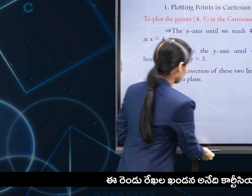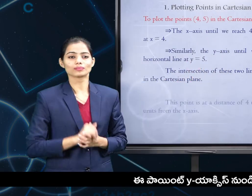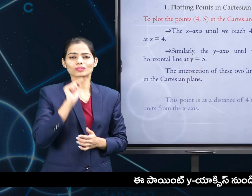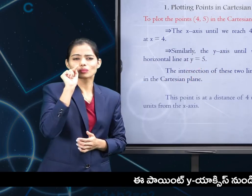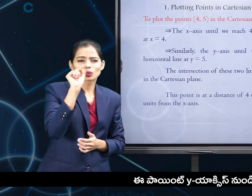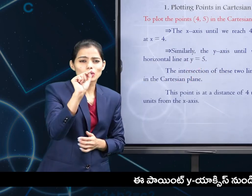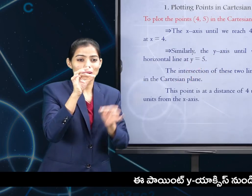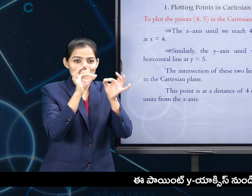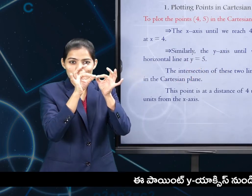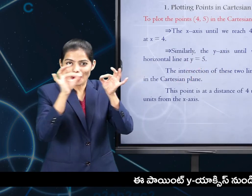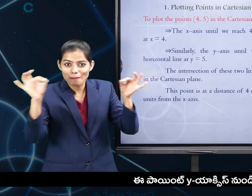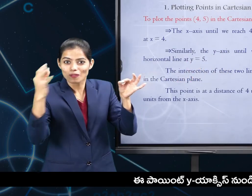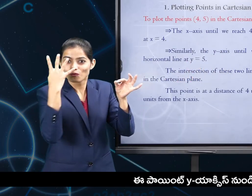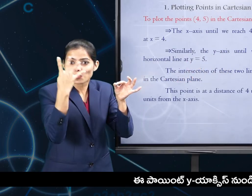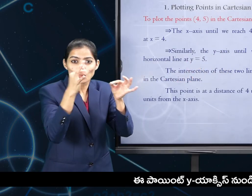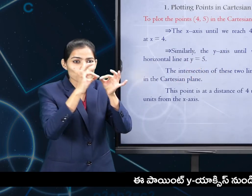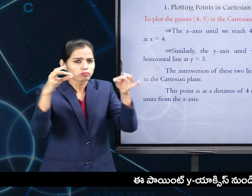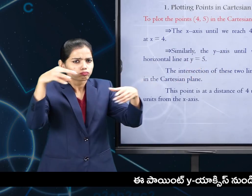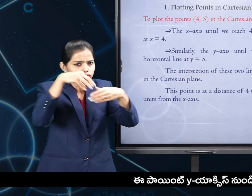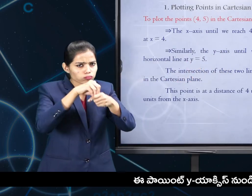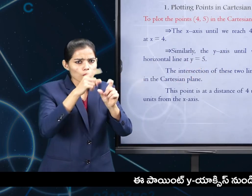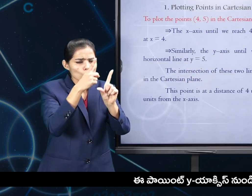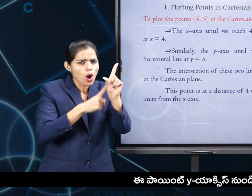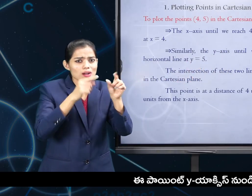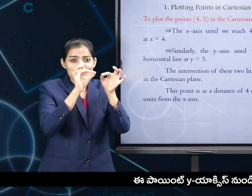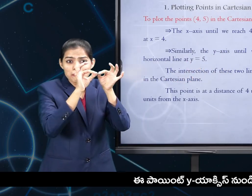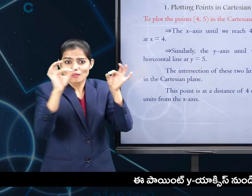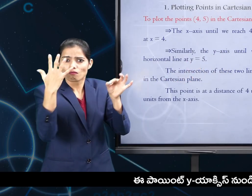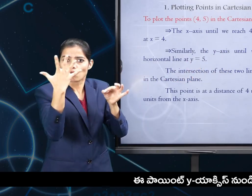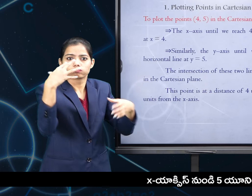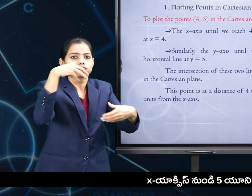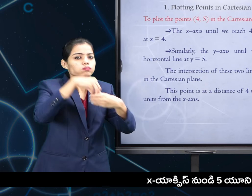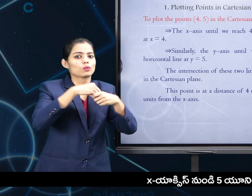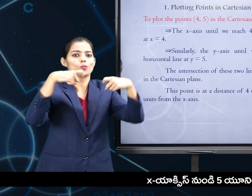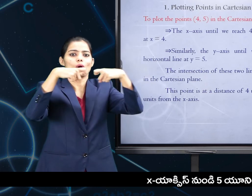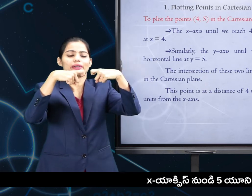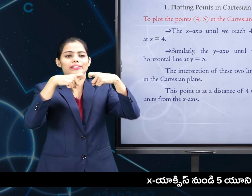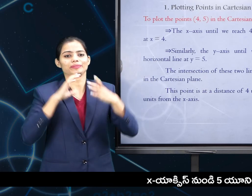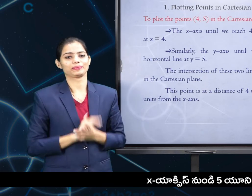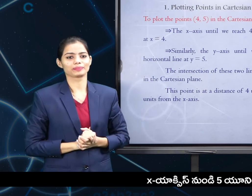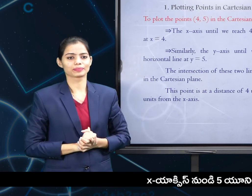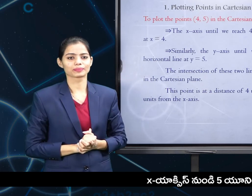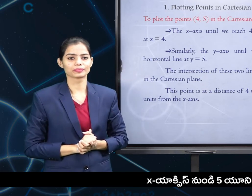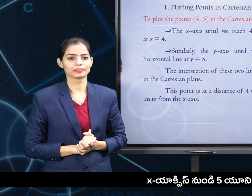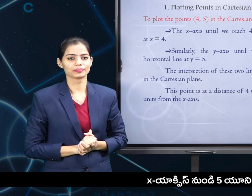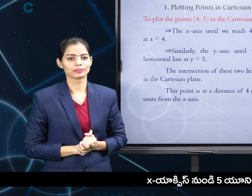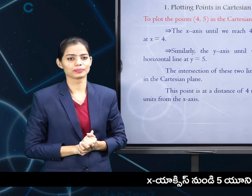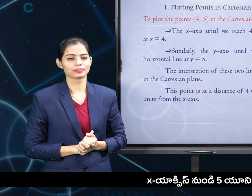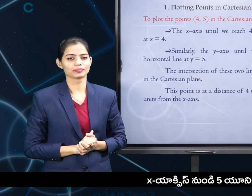ఈ పాయింట్ y యాక్సిస్ నుండి 4 యూనిట్లు మరియు x యాక్సిస్ నుండి 5 యూనిట్ల దూరంలో